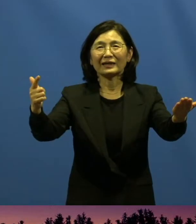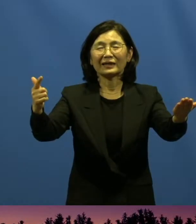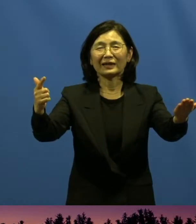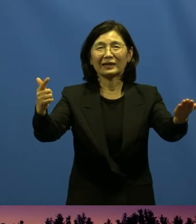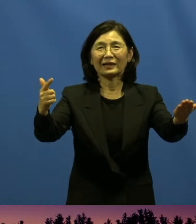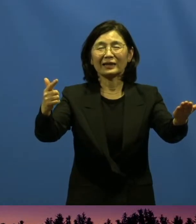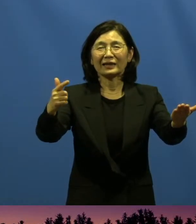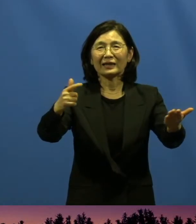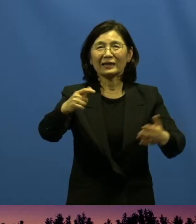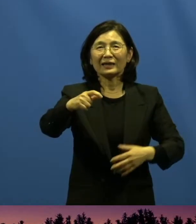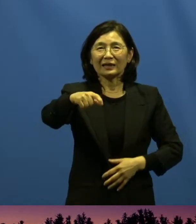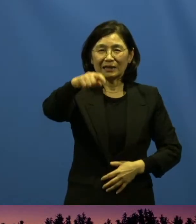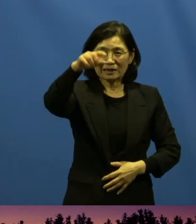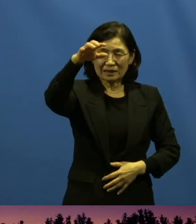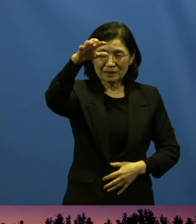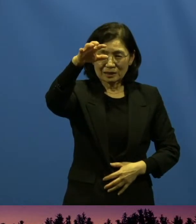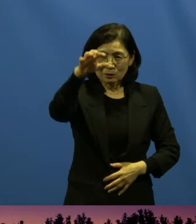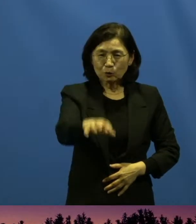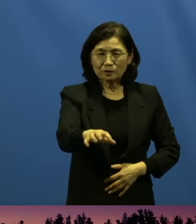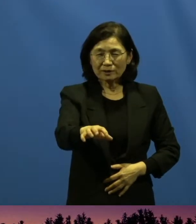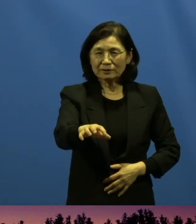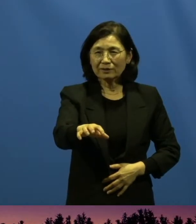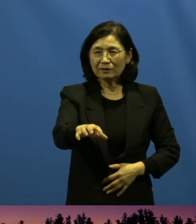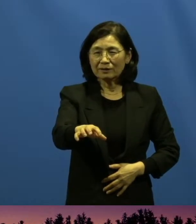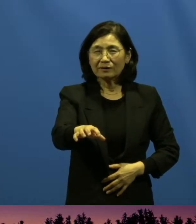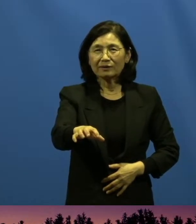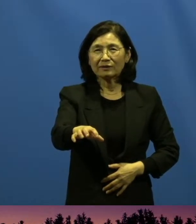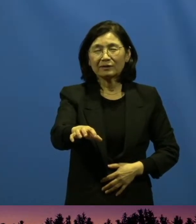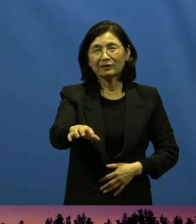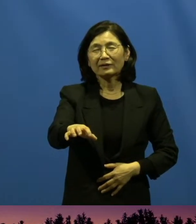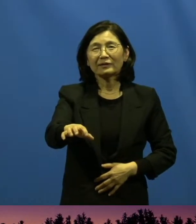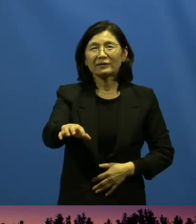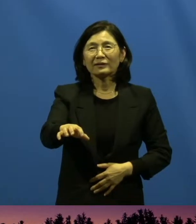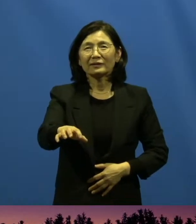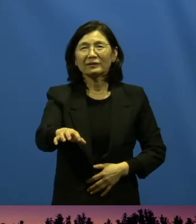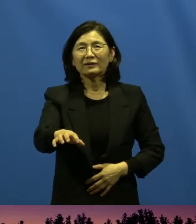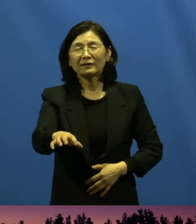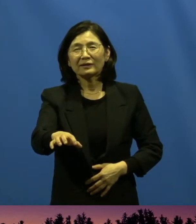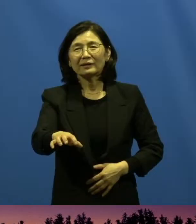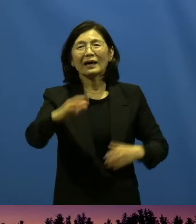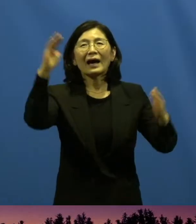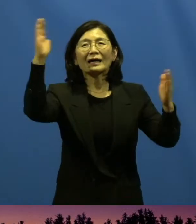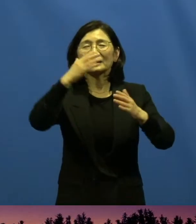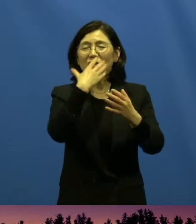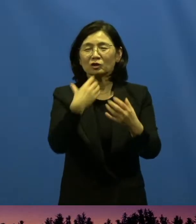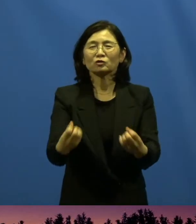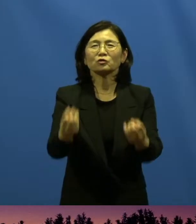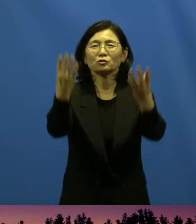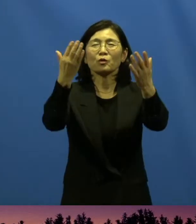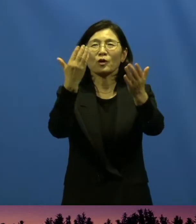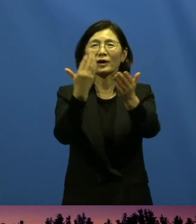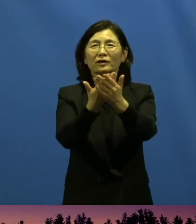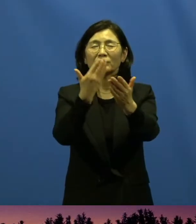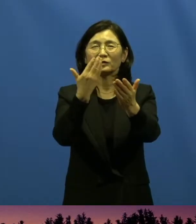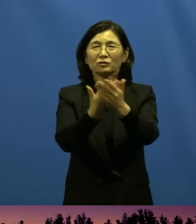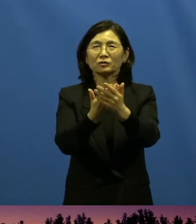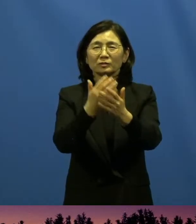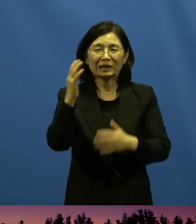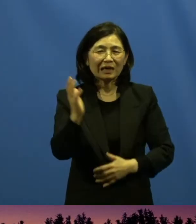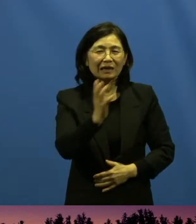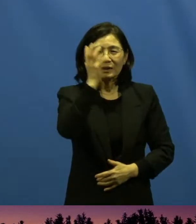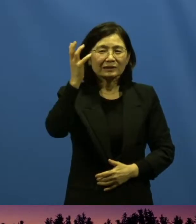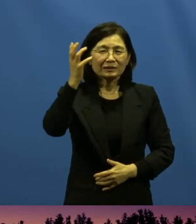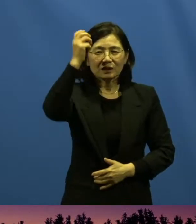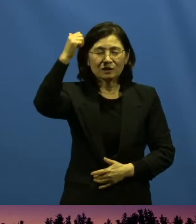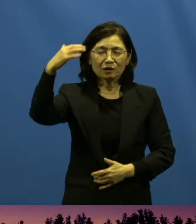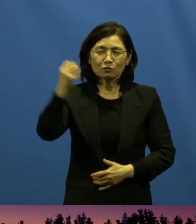여기에서 역사의 승부가 납니다. 이들을 축복하여 주시옵소서. 성령으로 기름 부어